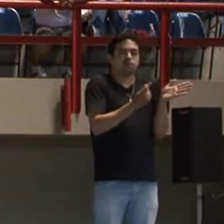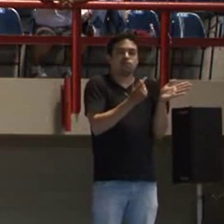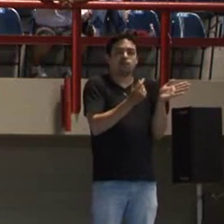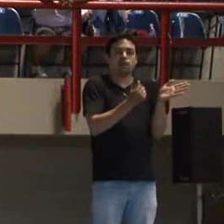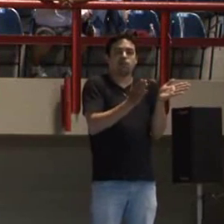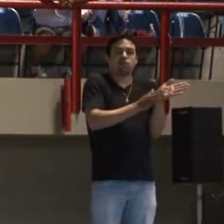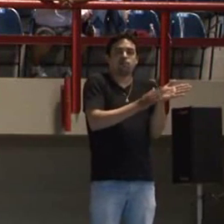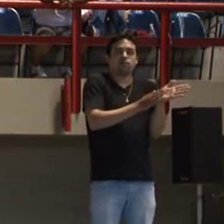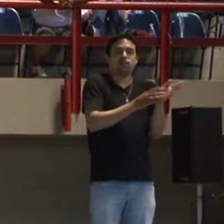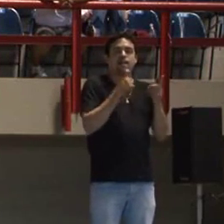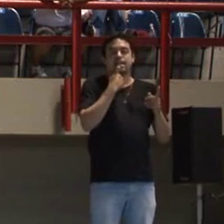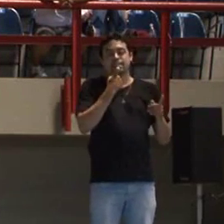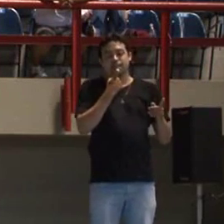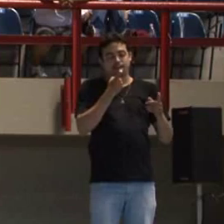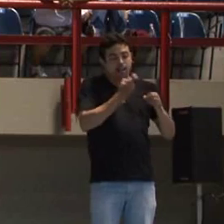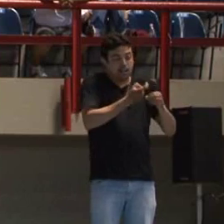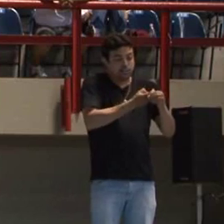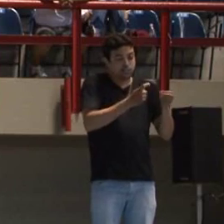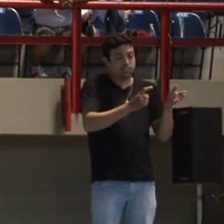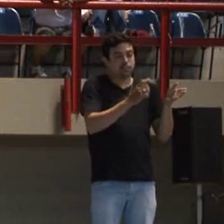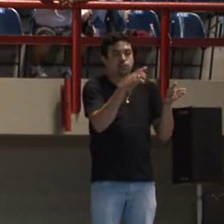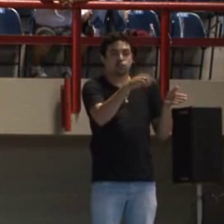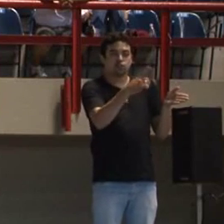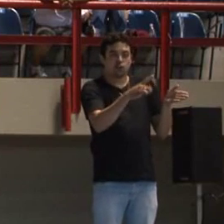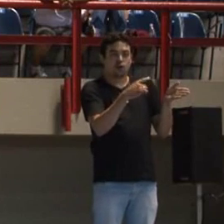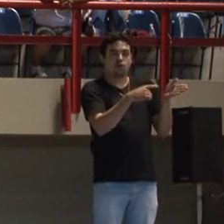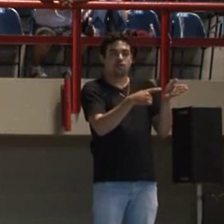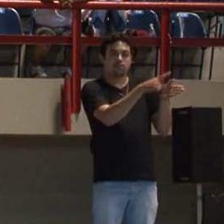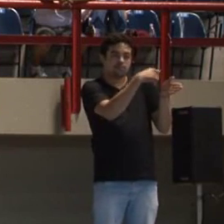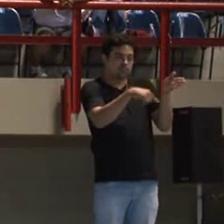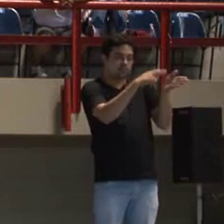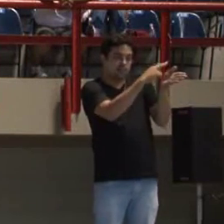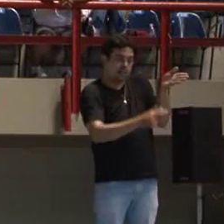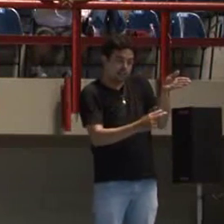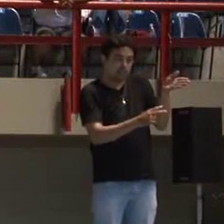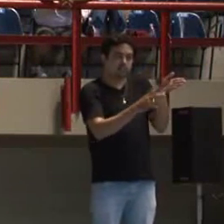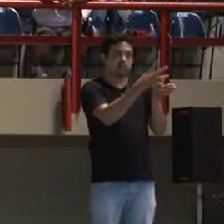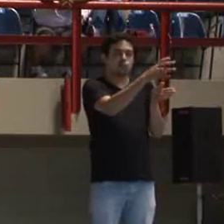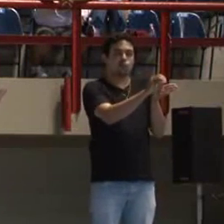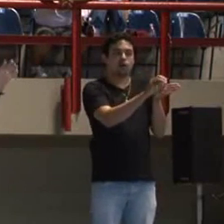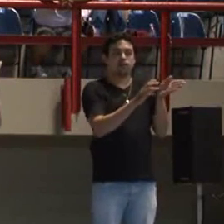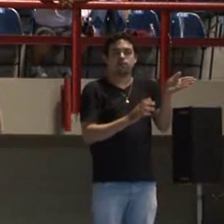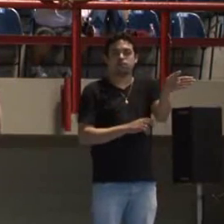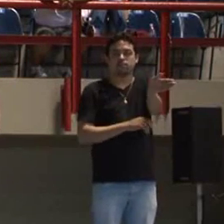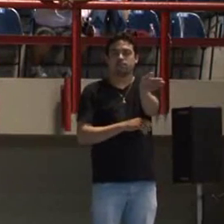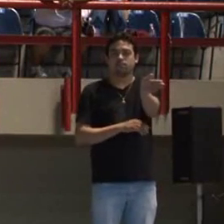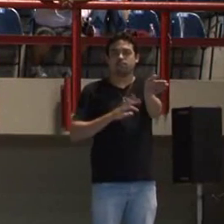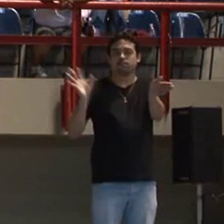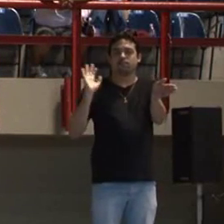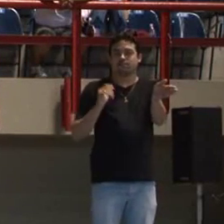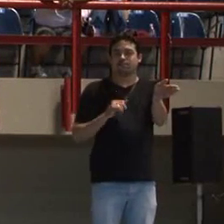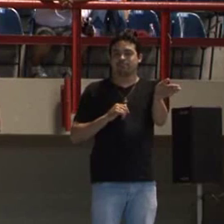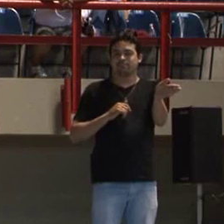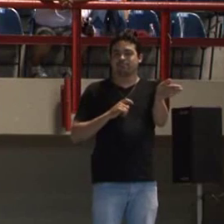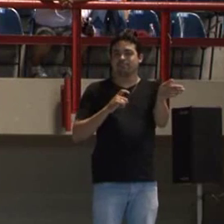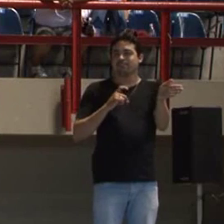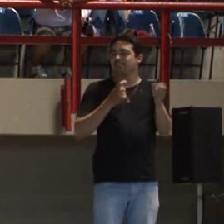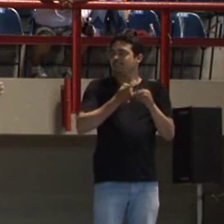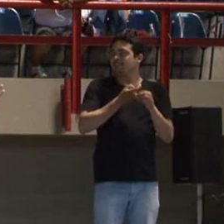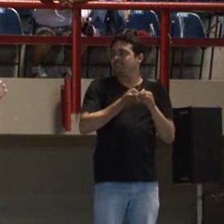aqui, castanha. Aí tem aqui o símbolo em dólar, o S, 40. Pronto, $40.